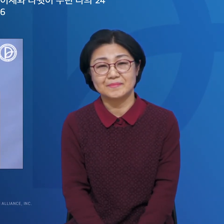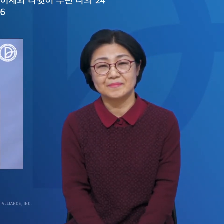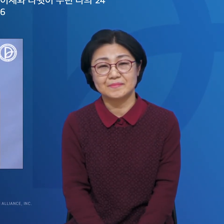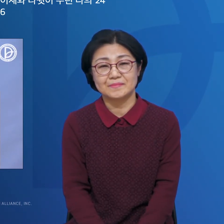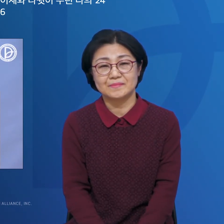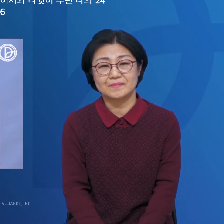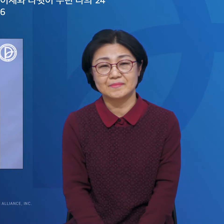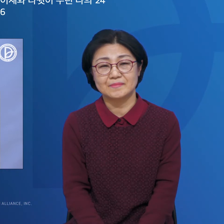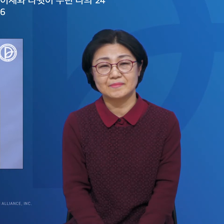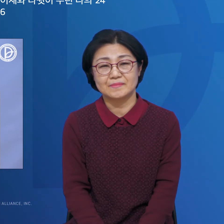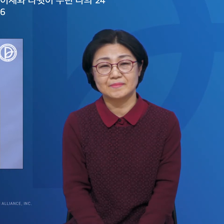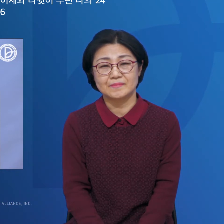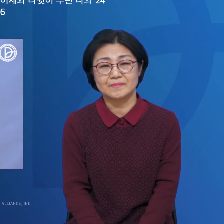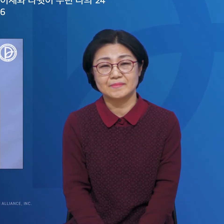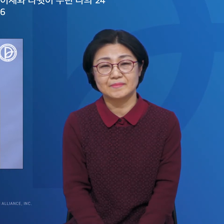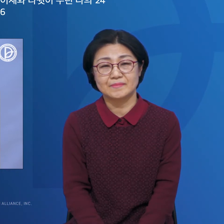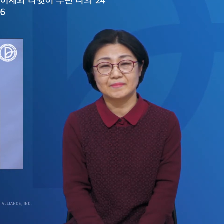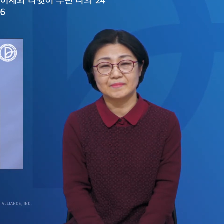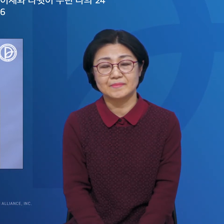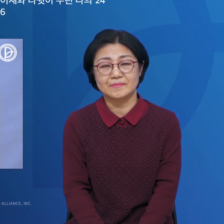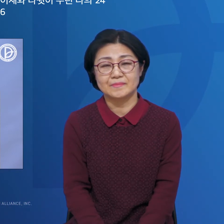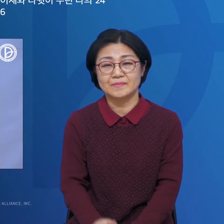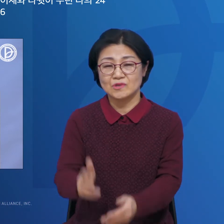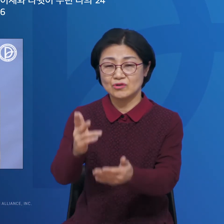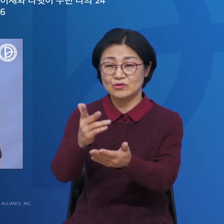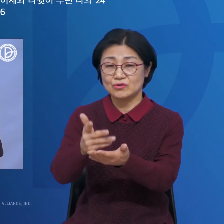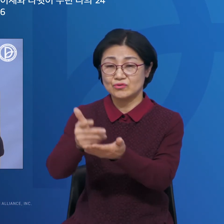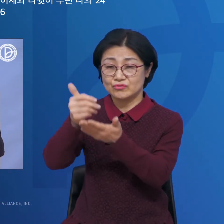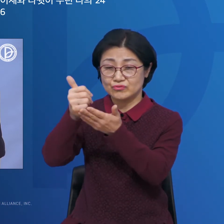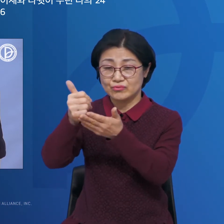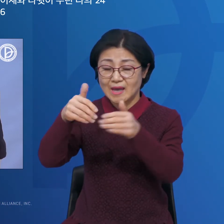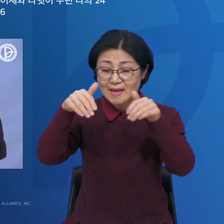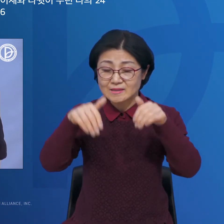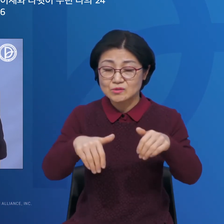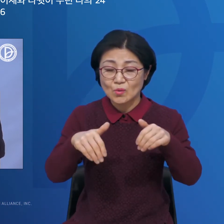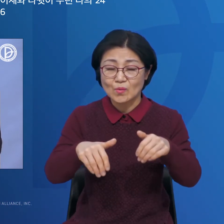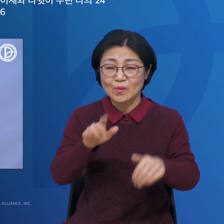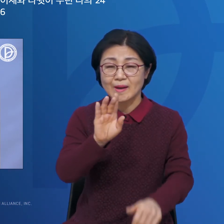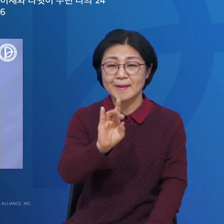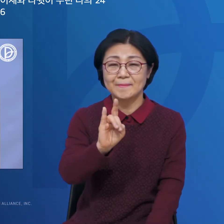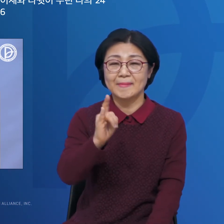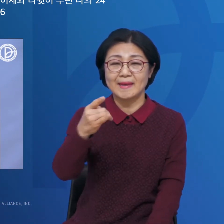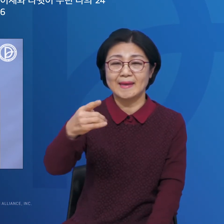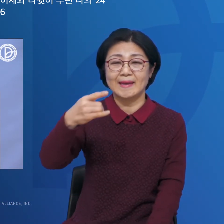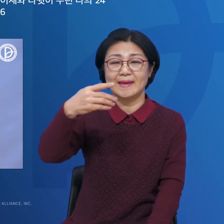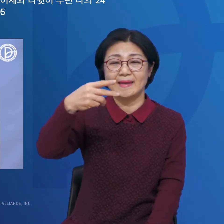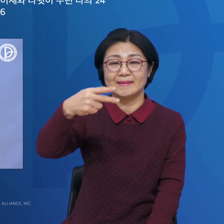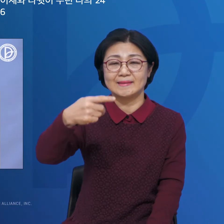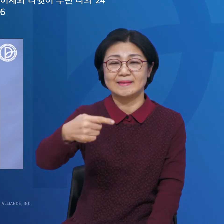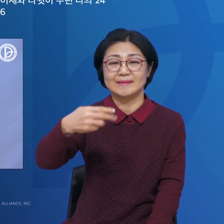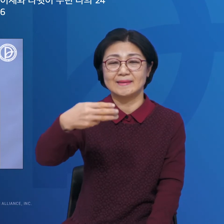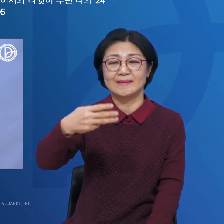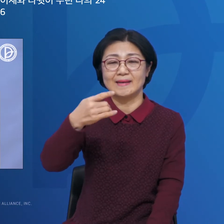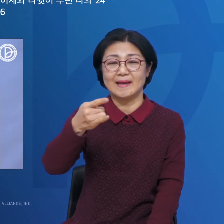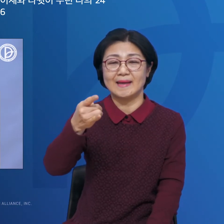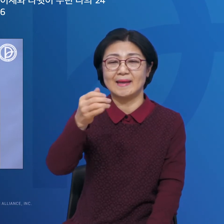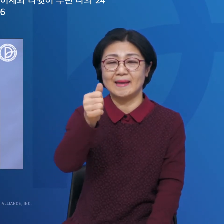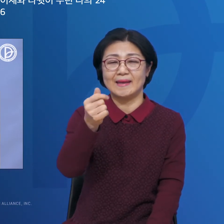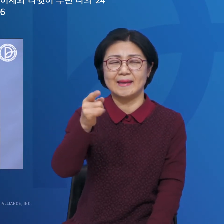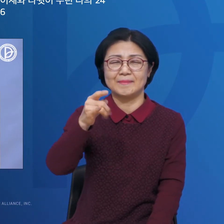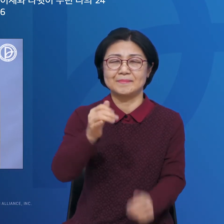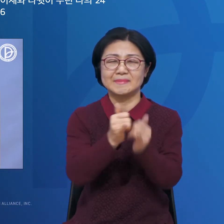주의 종 베들레헴 사람 이새의 아들입니다. I am the servant of the Lord, son of Jesse from